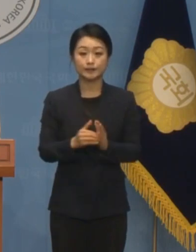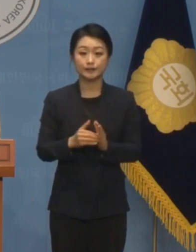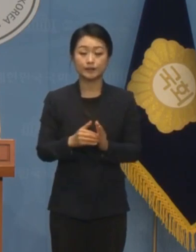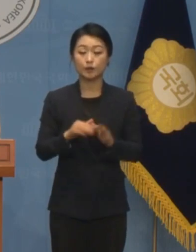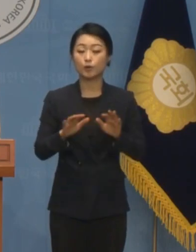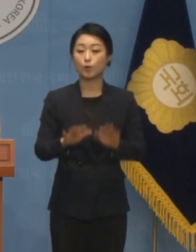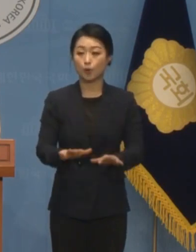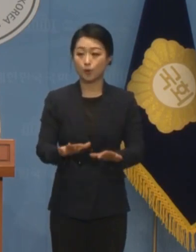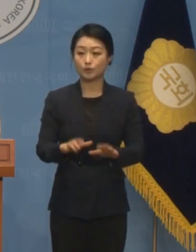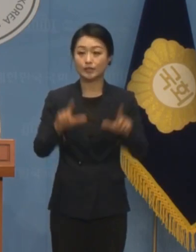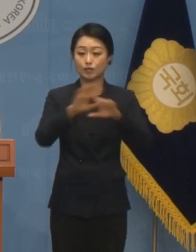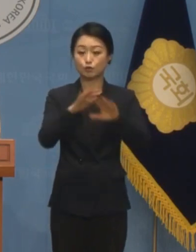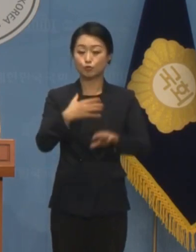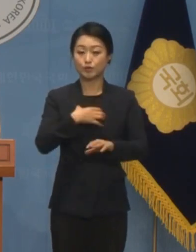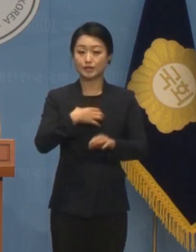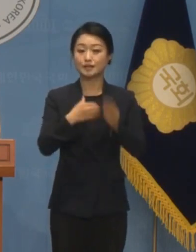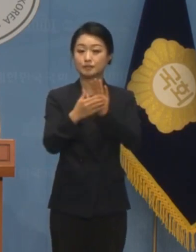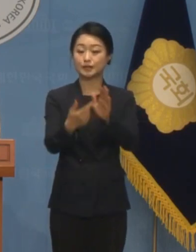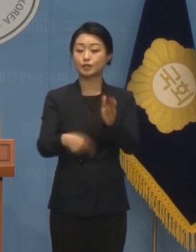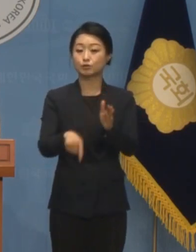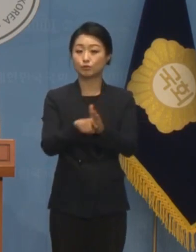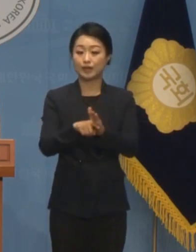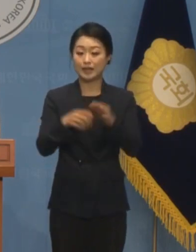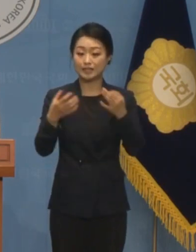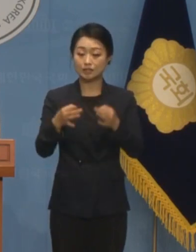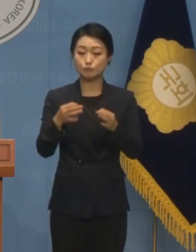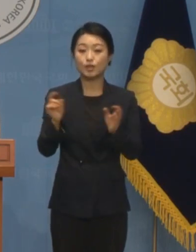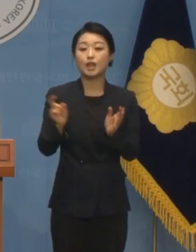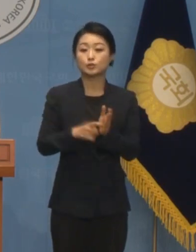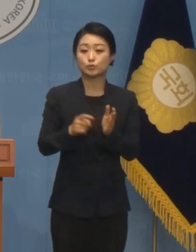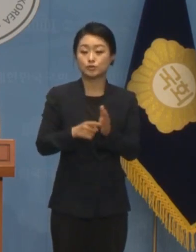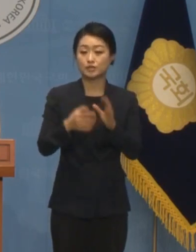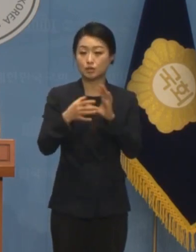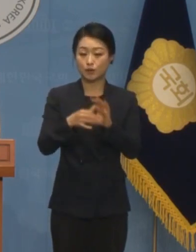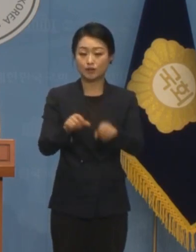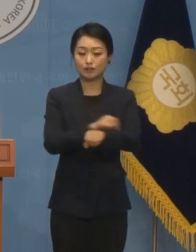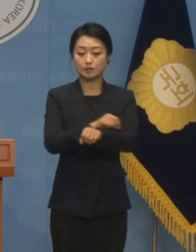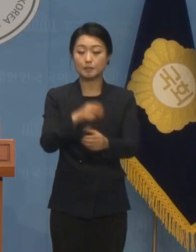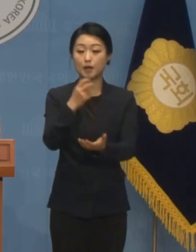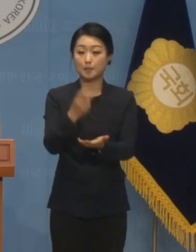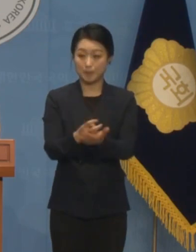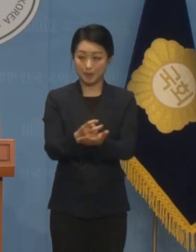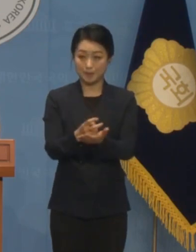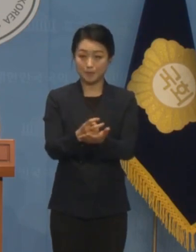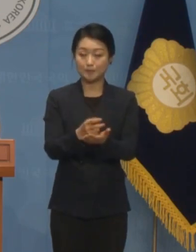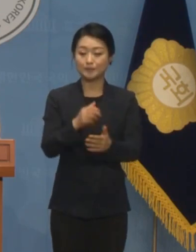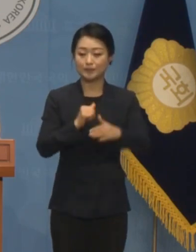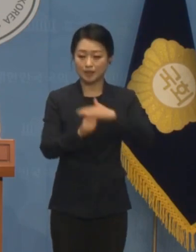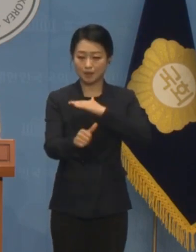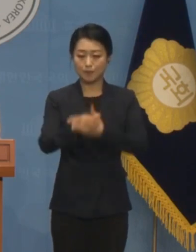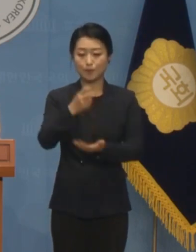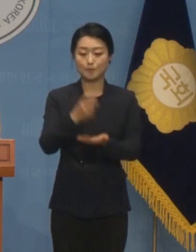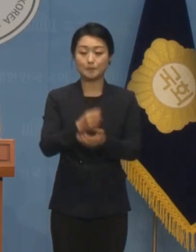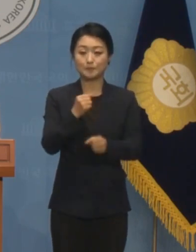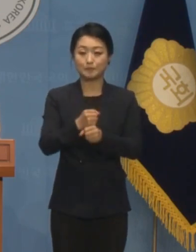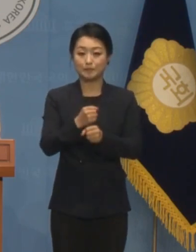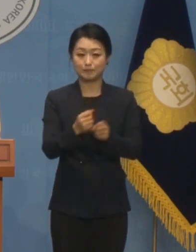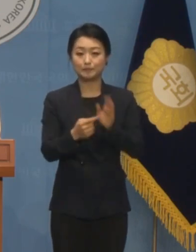그리고 오늘 기후위기 대응을 위한 금융의 촉진 등에 관한 특별 법안을 대표 발의했습니다.